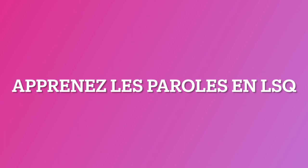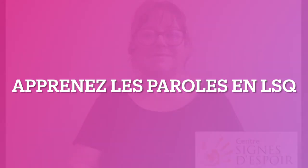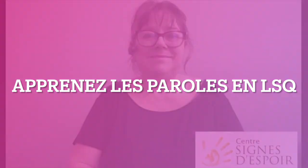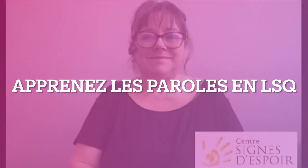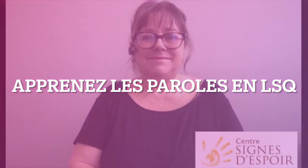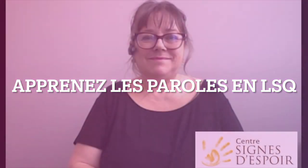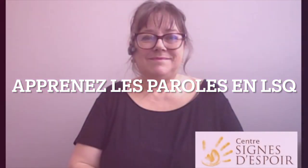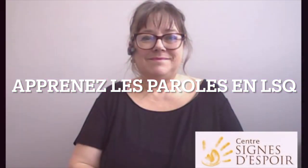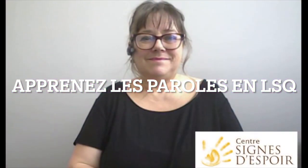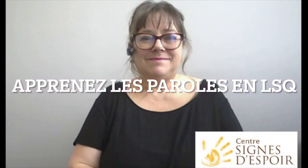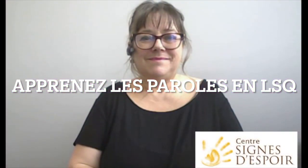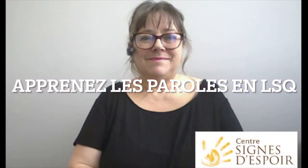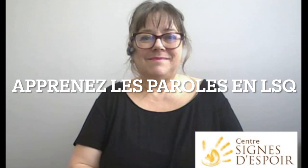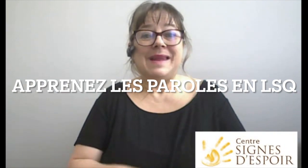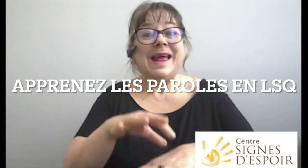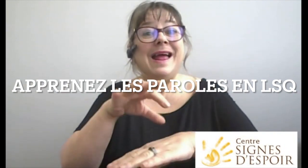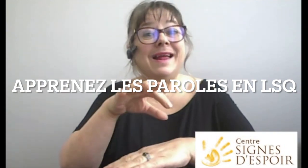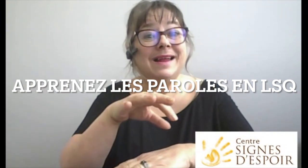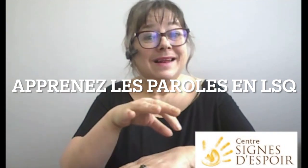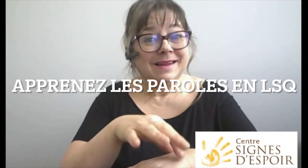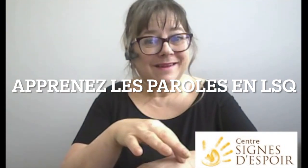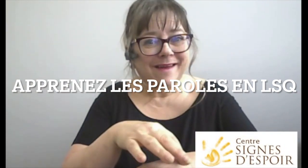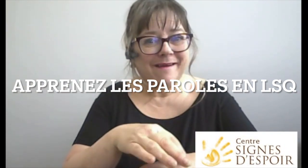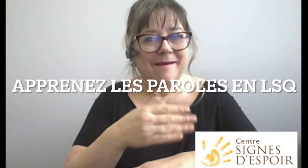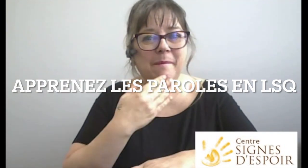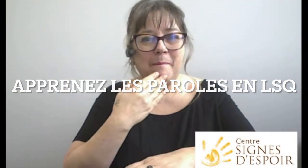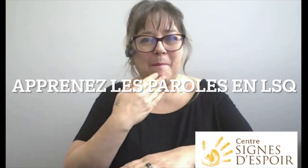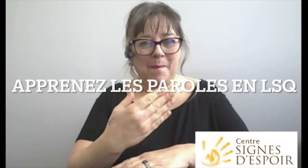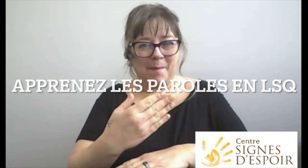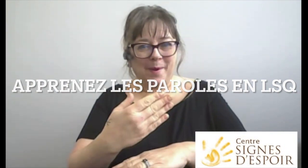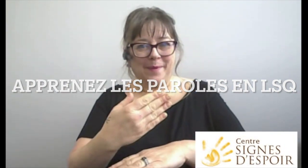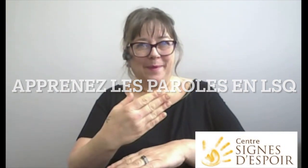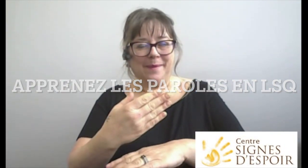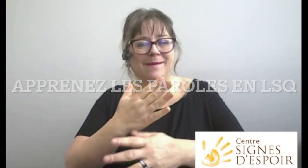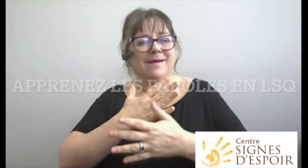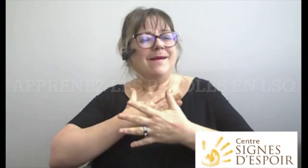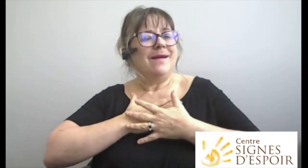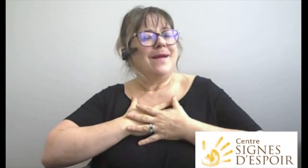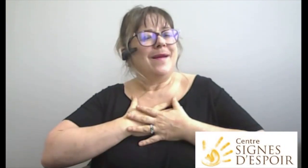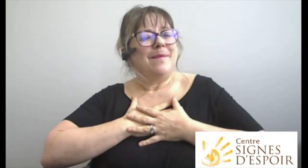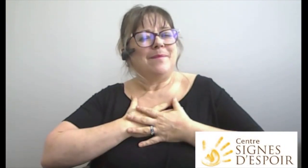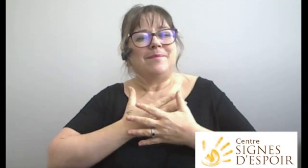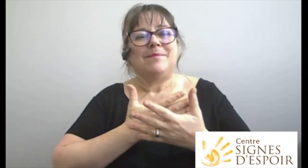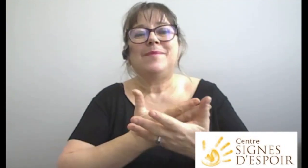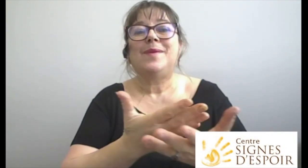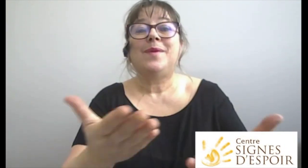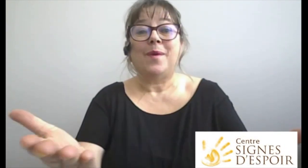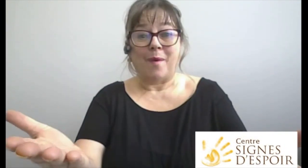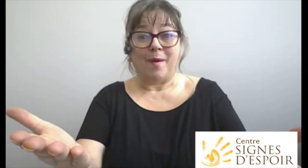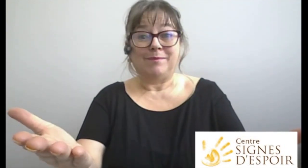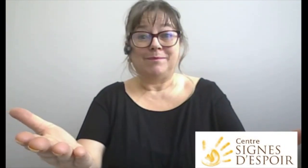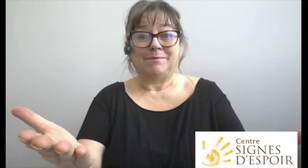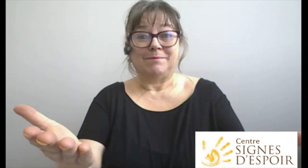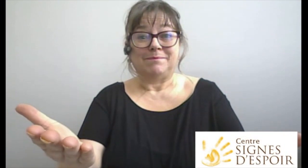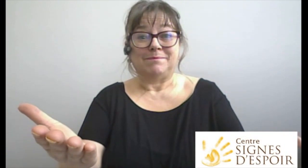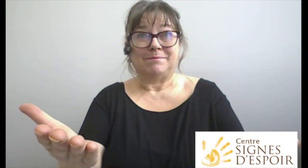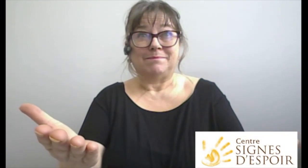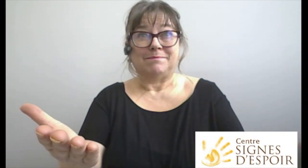nous avons mis à votre disposition tout d'abord la traduction complète « Gracieuseté de signes d'espoir ». Et vous avez également un